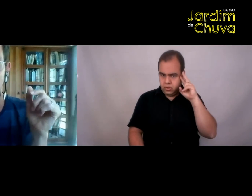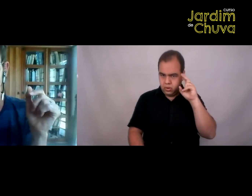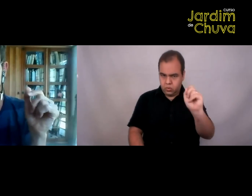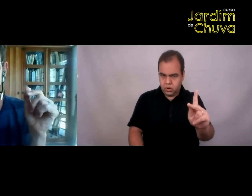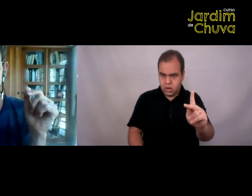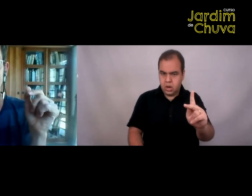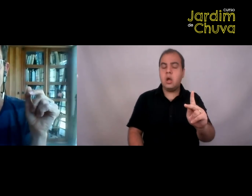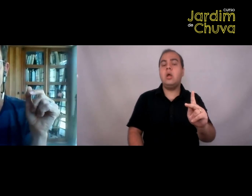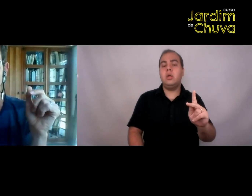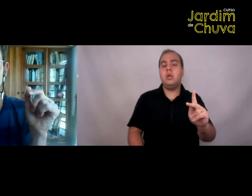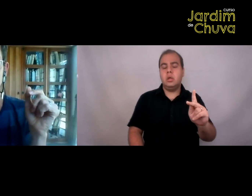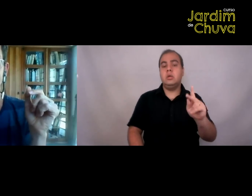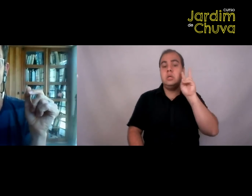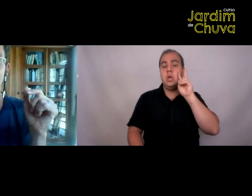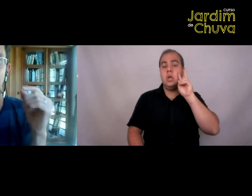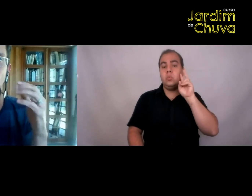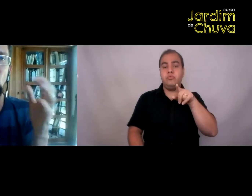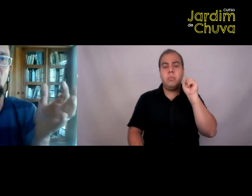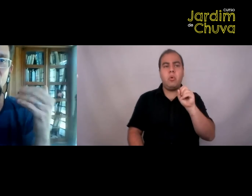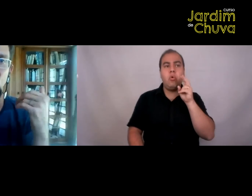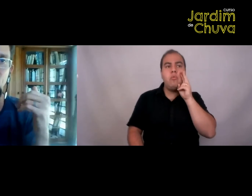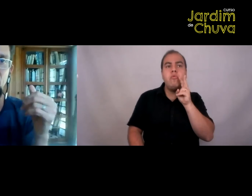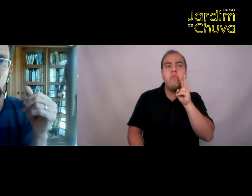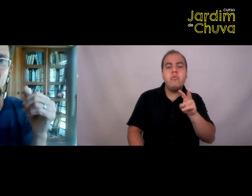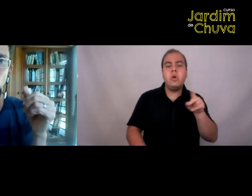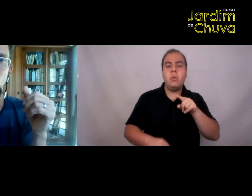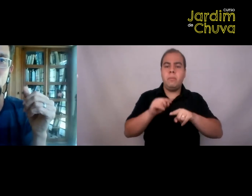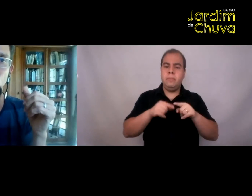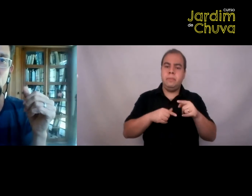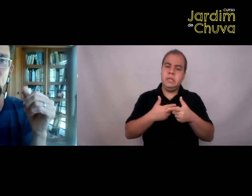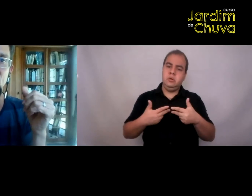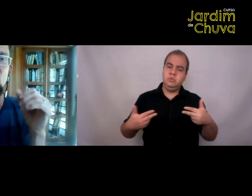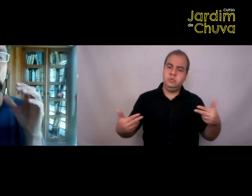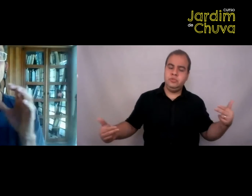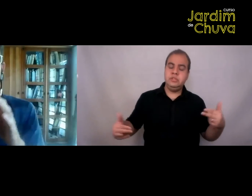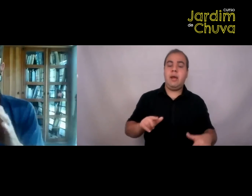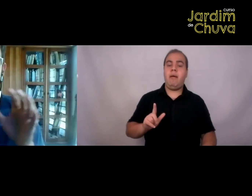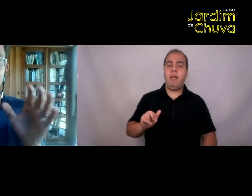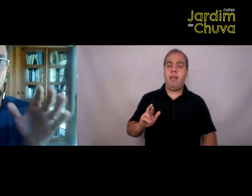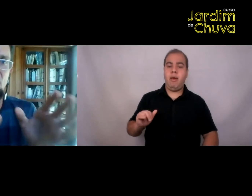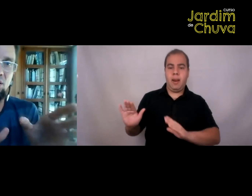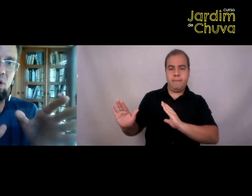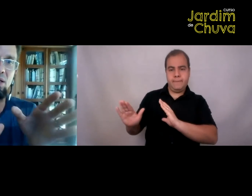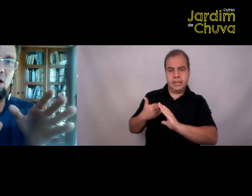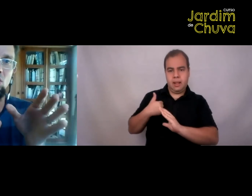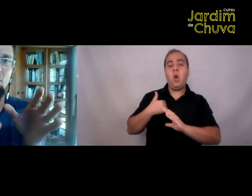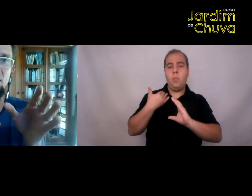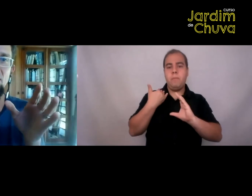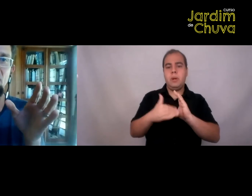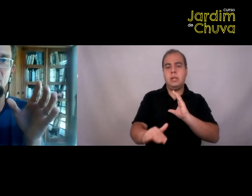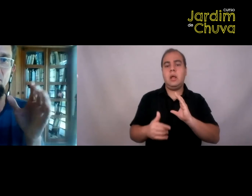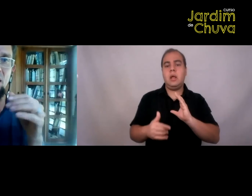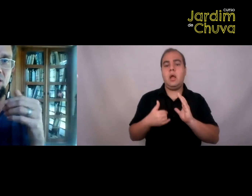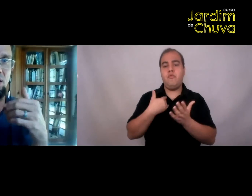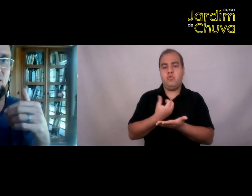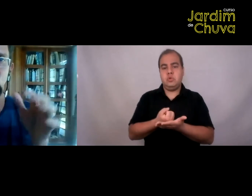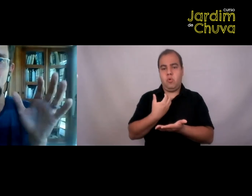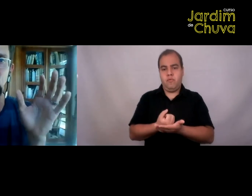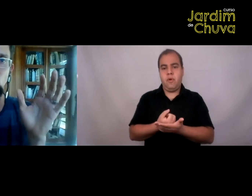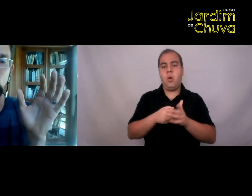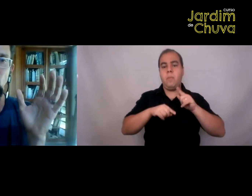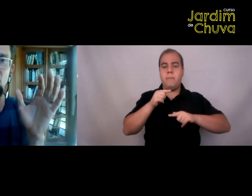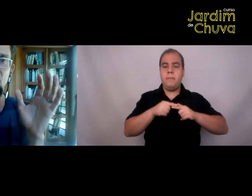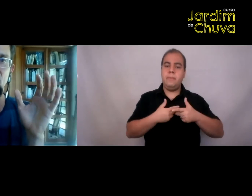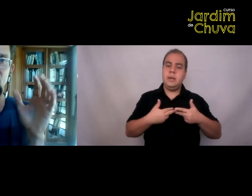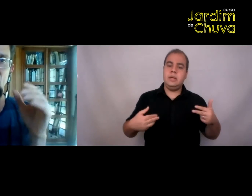vocês podem acessar mais algum material, a Lara vai me mandar mais algumas coisas. Vou salvar esse material da Maitê nessa pasta, que aí